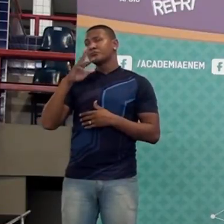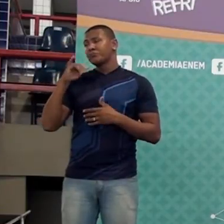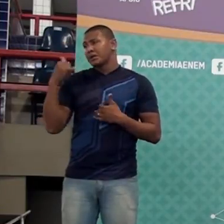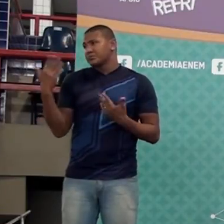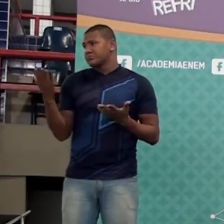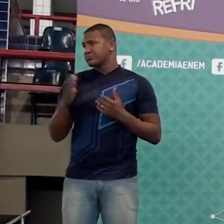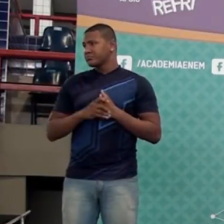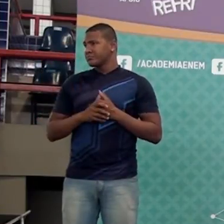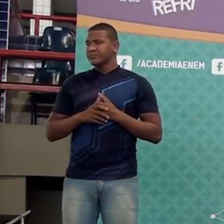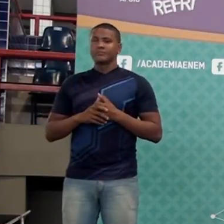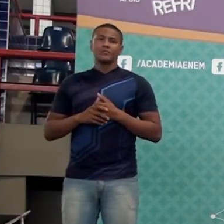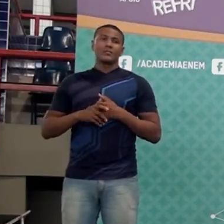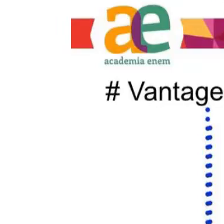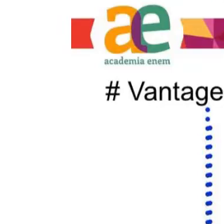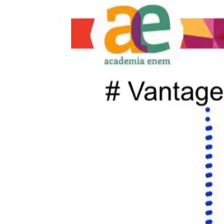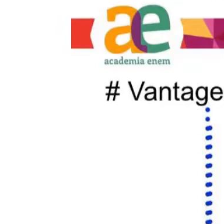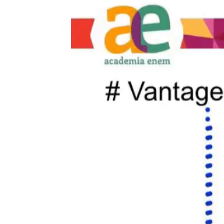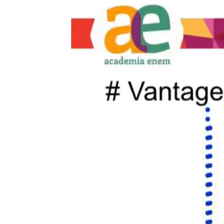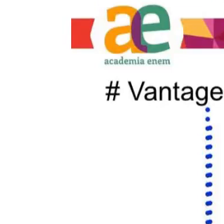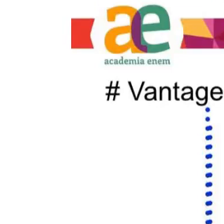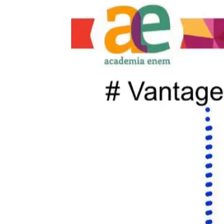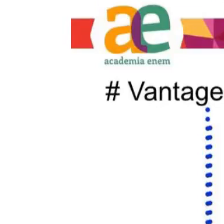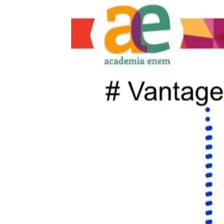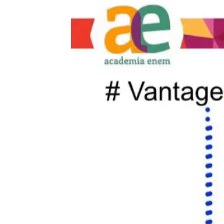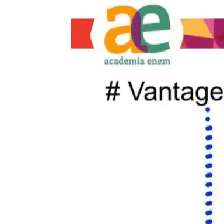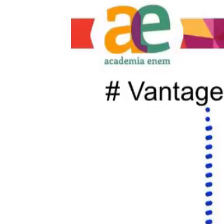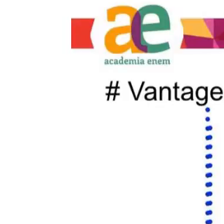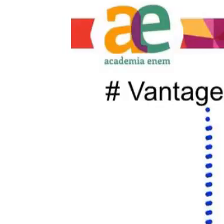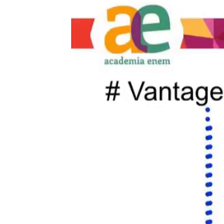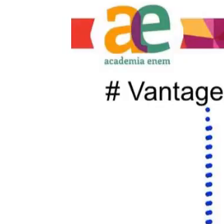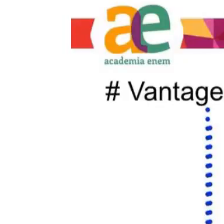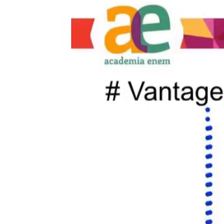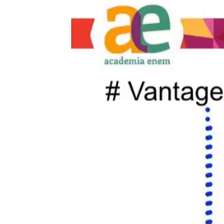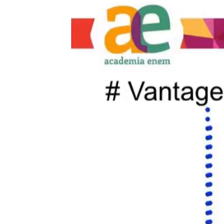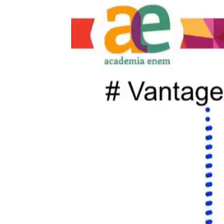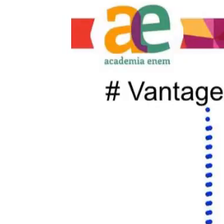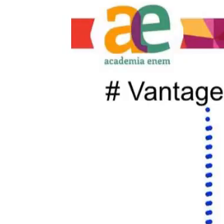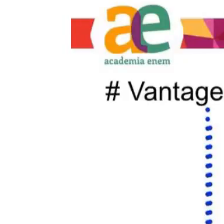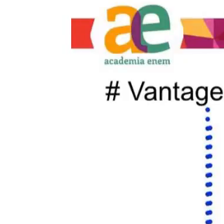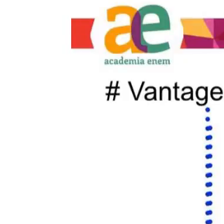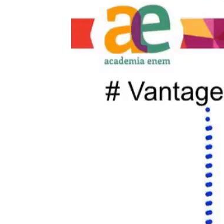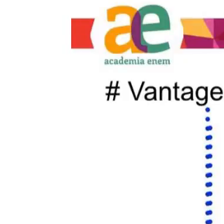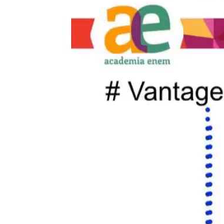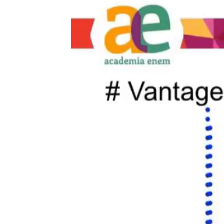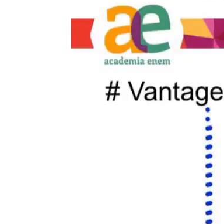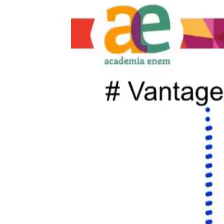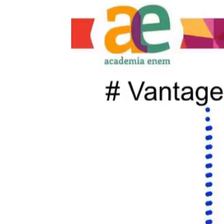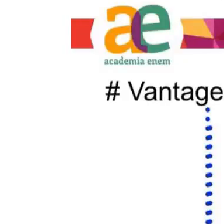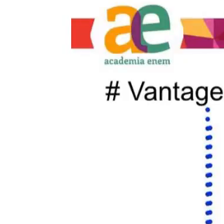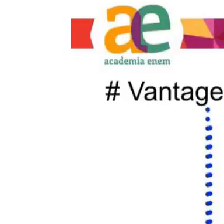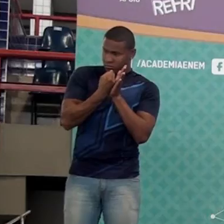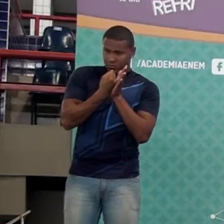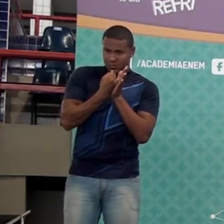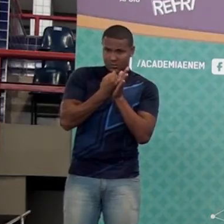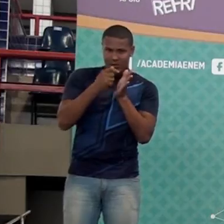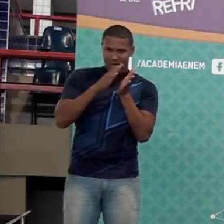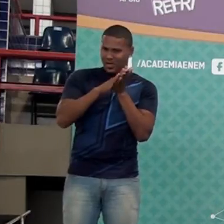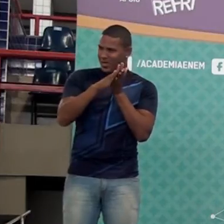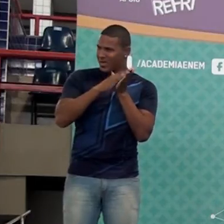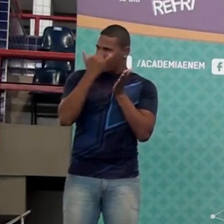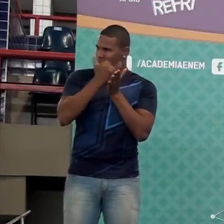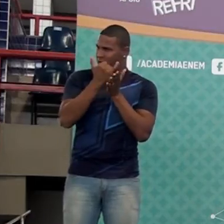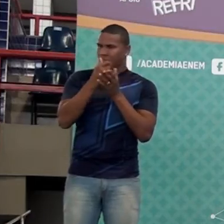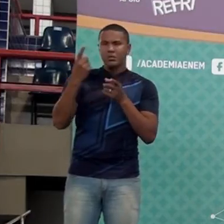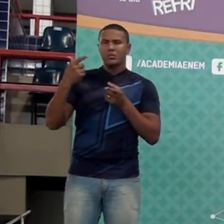Não provoca efeito estufa, ou seja, na hora que esse metal está perdendo elétrons, não há liberação de gases de